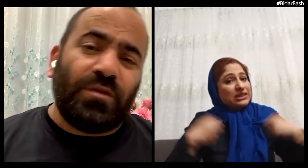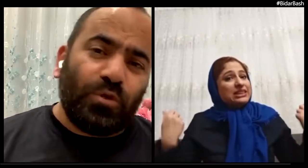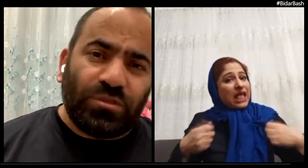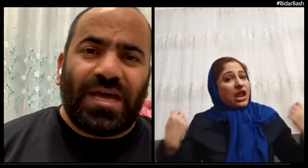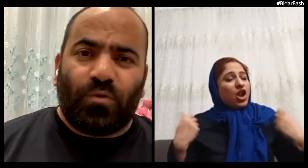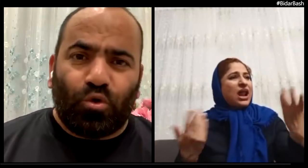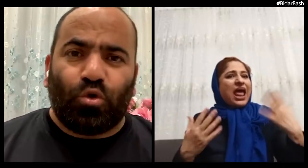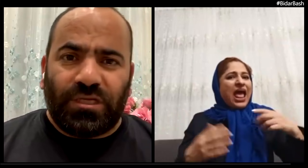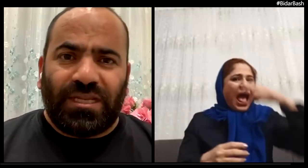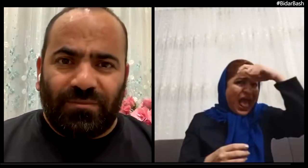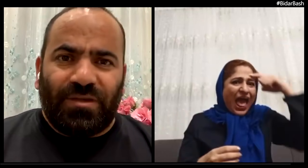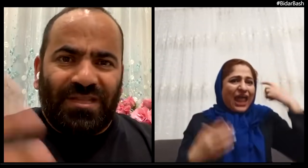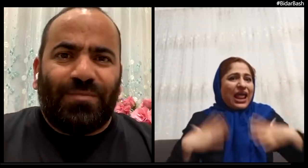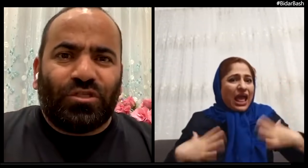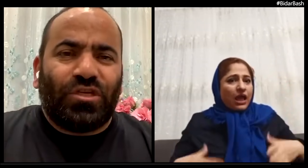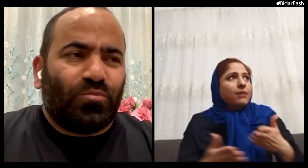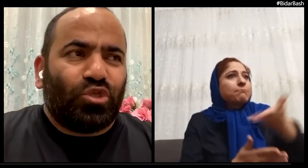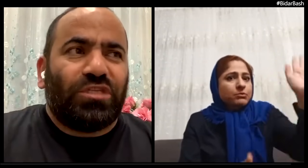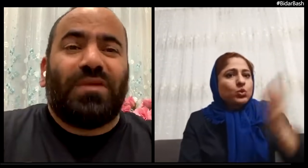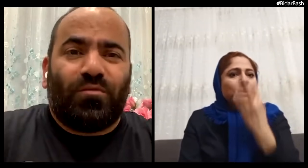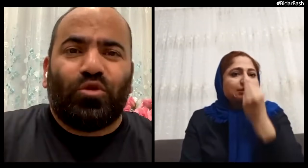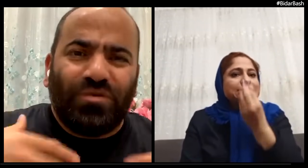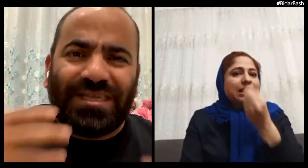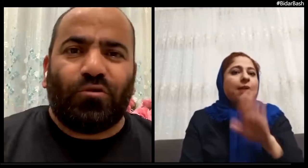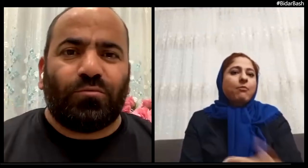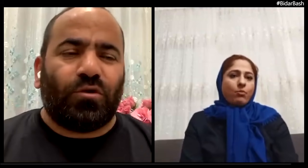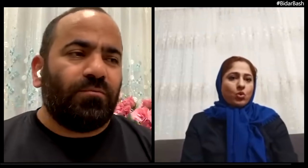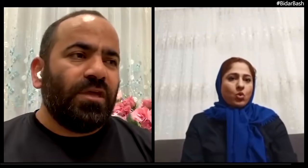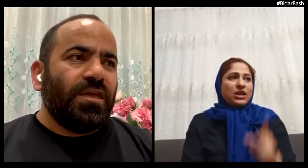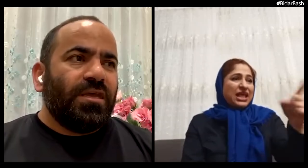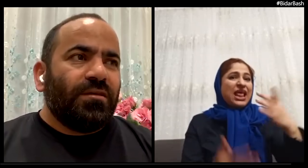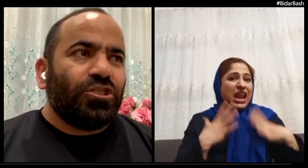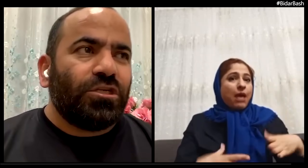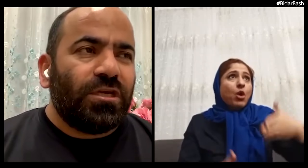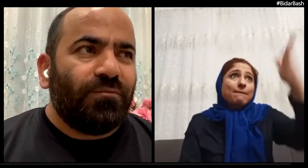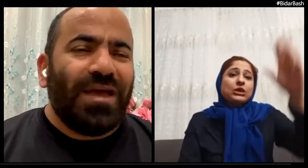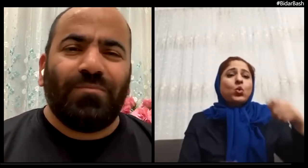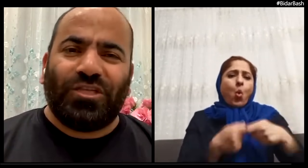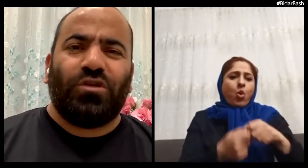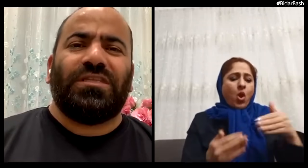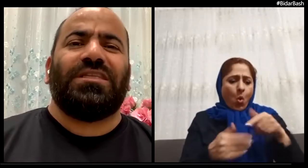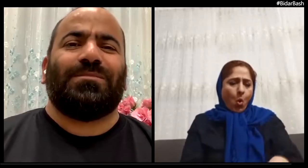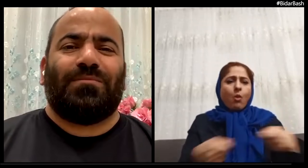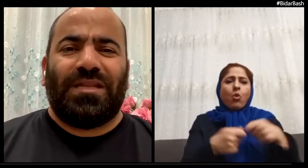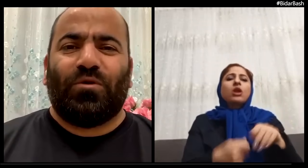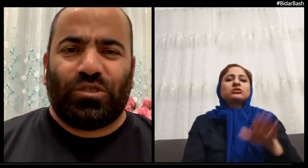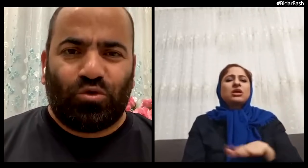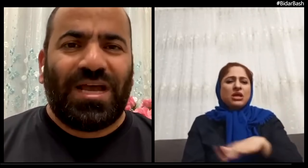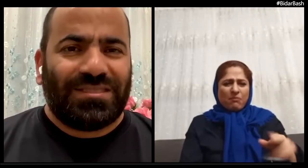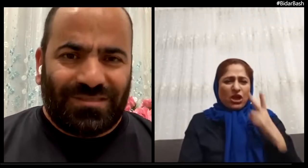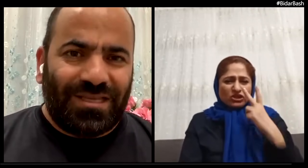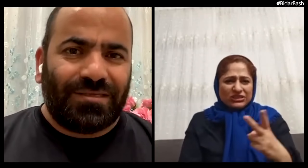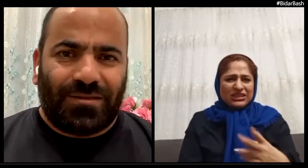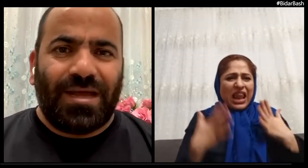نکنی بری بیرون سرما بخوری. یعنی میگه این لباسایی که پوشیدیم برای بیرون سباک میکنیم. بعد بچه‌ها دیدید نسبت به